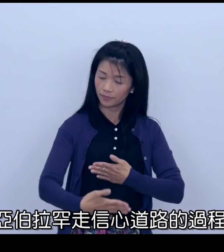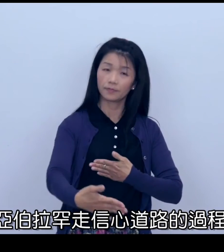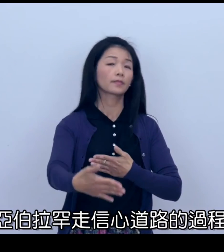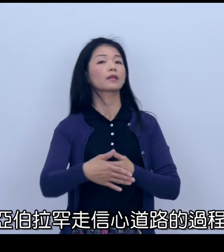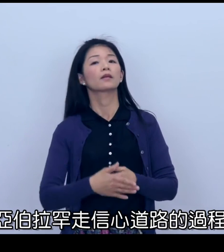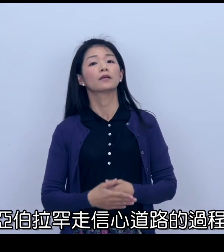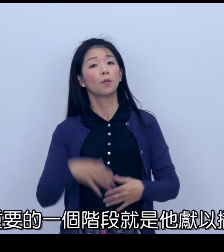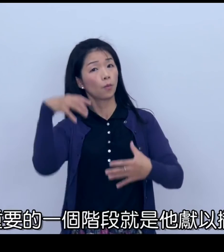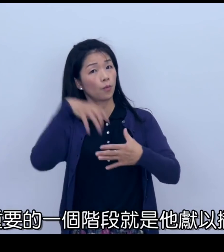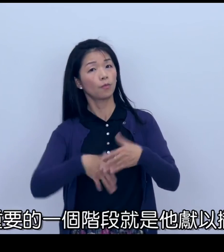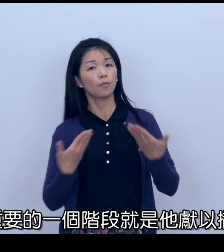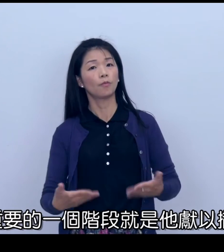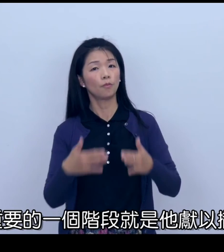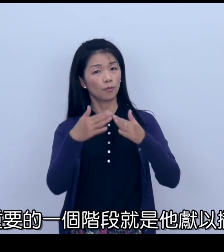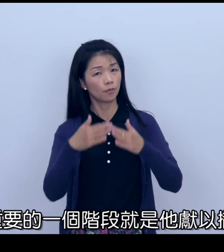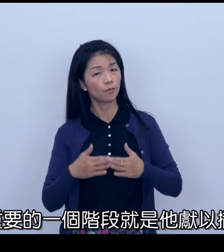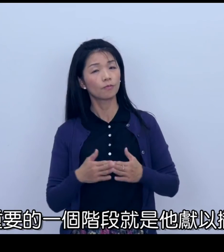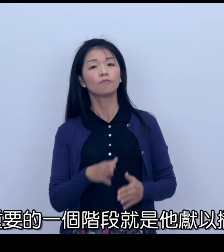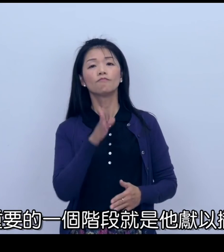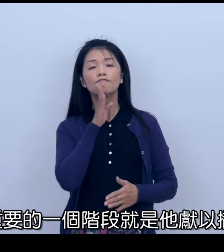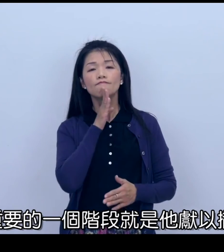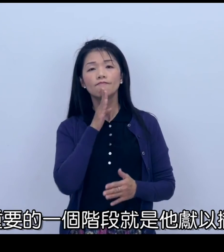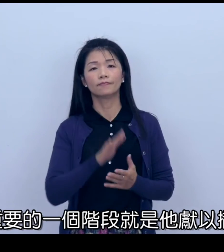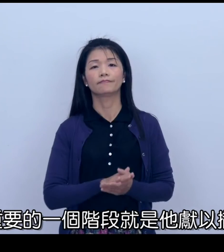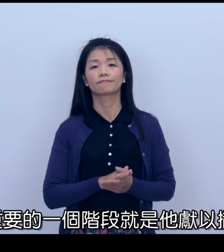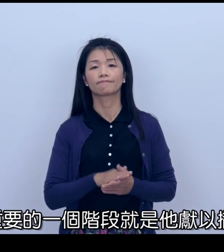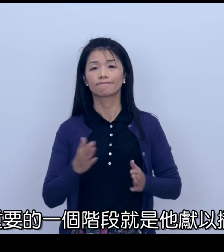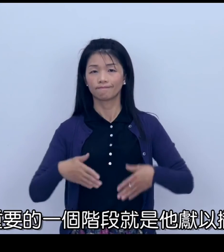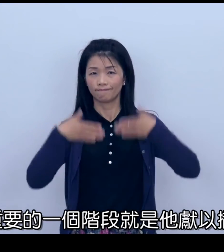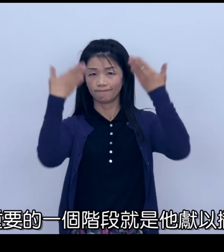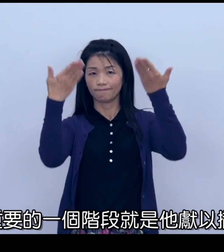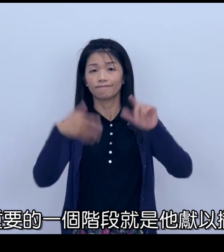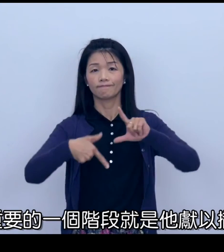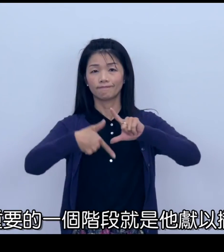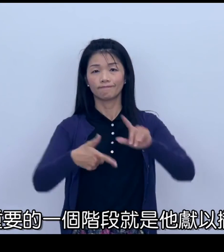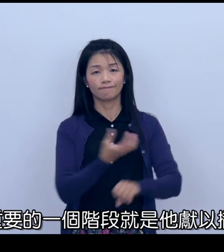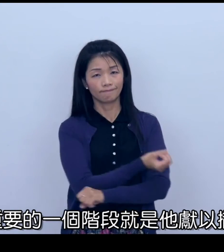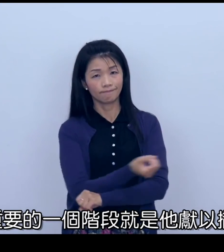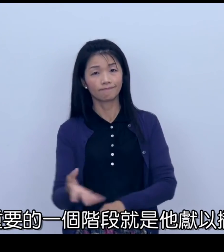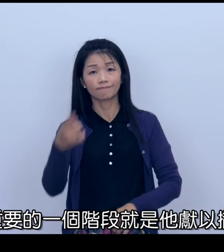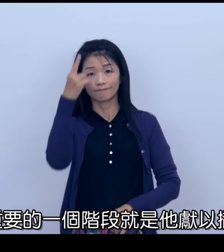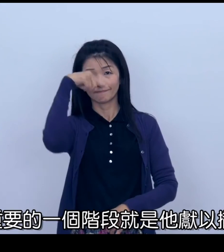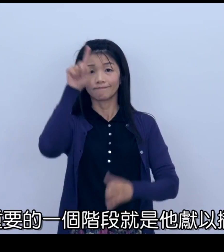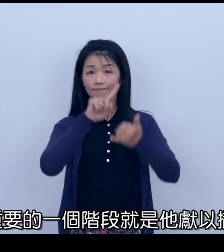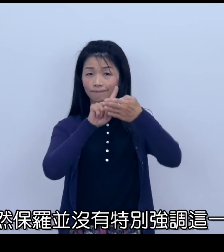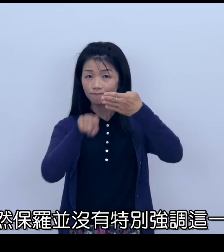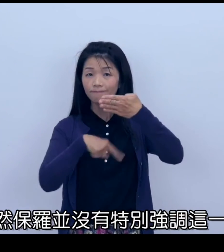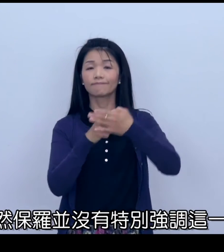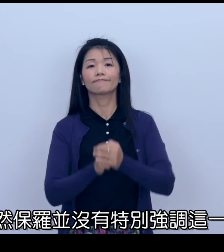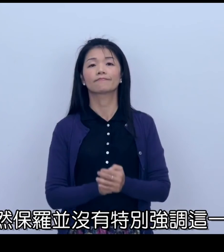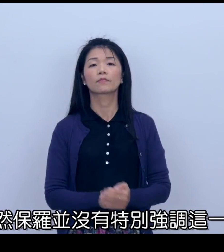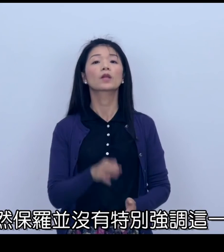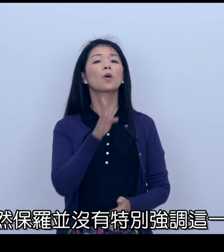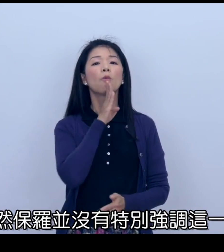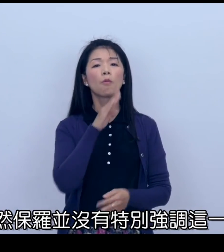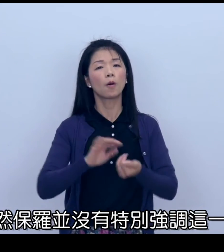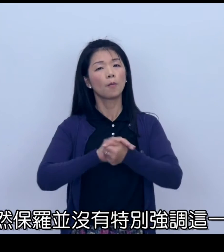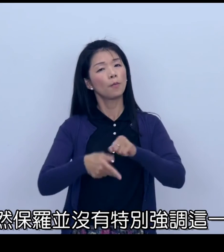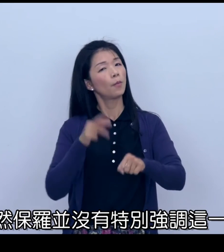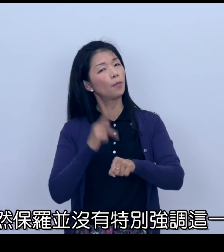中，其中最重要的一个阶段就是他献以撒的故事。虽然保罗并没有